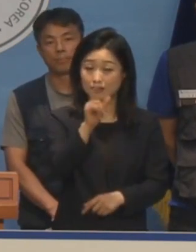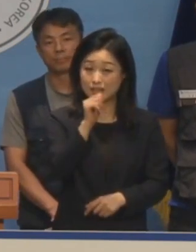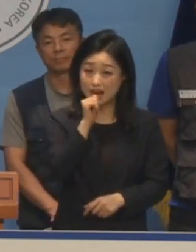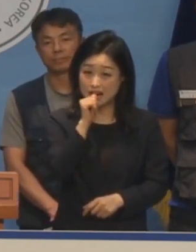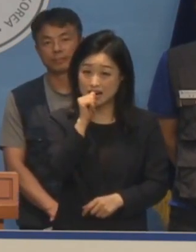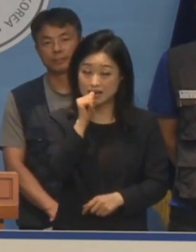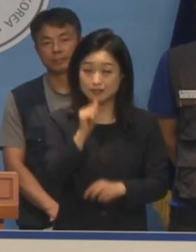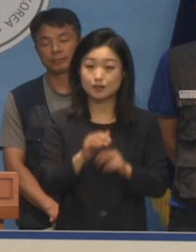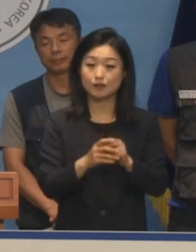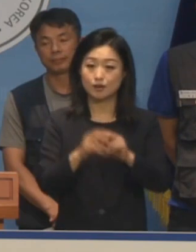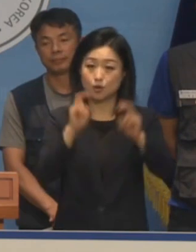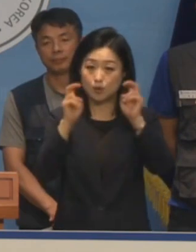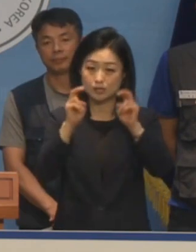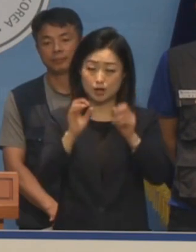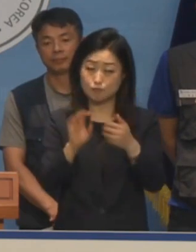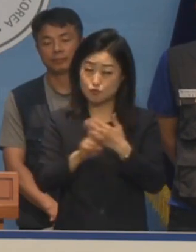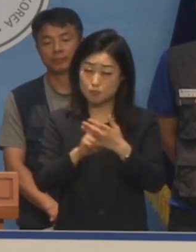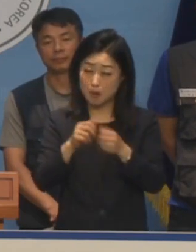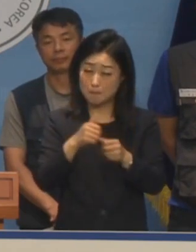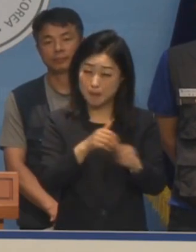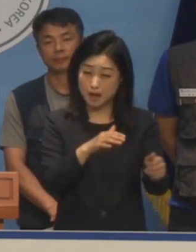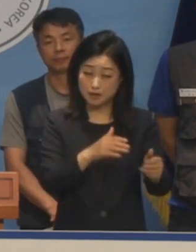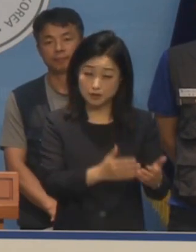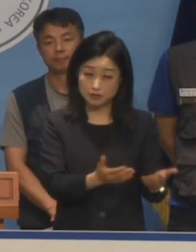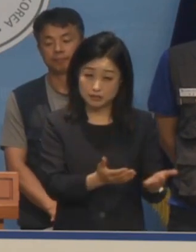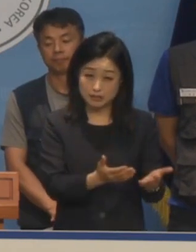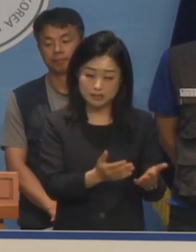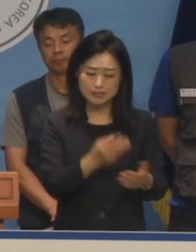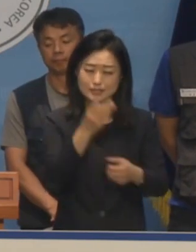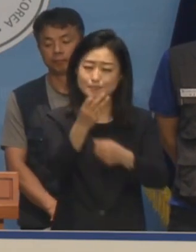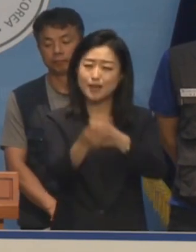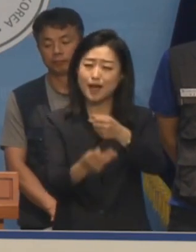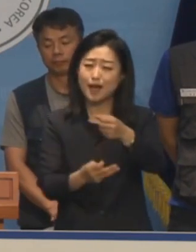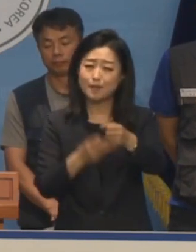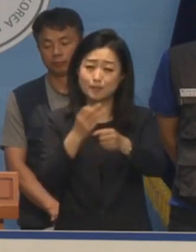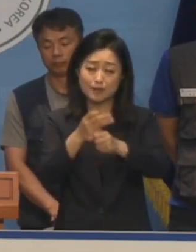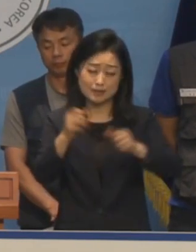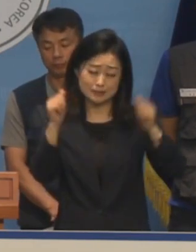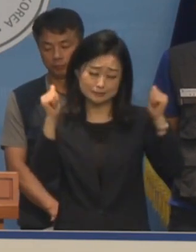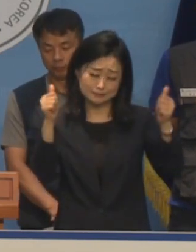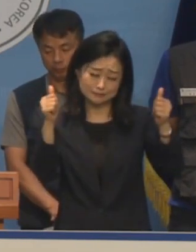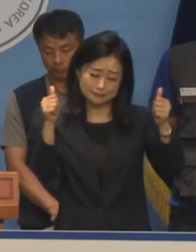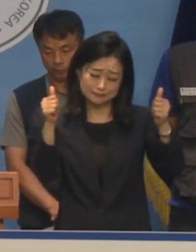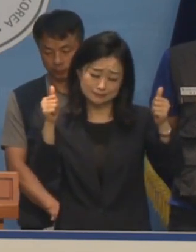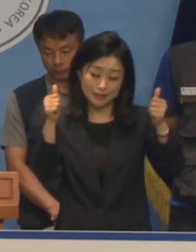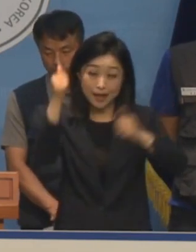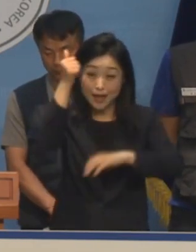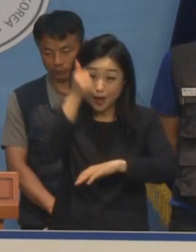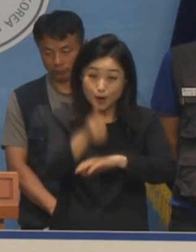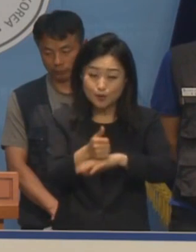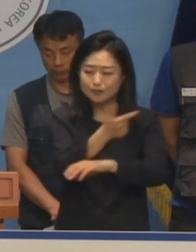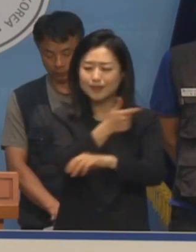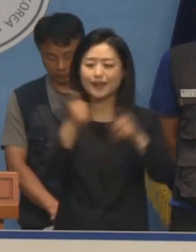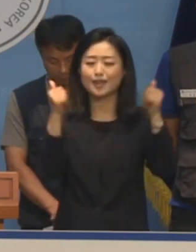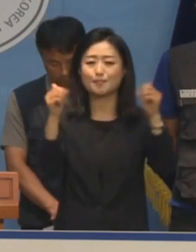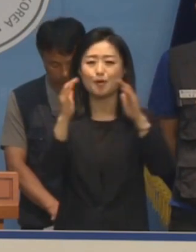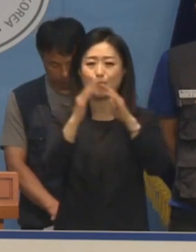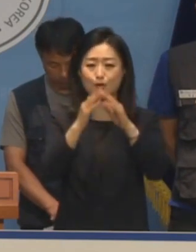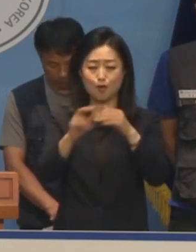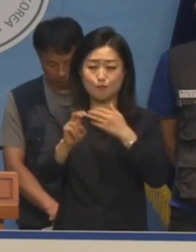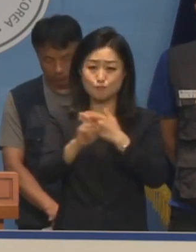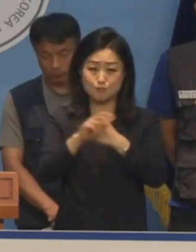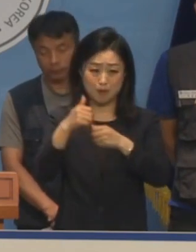노동자들의 불법 파견 소송이 13년 간의 법정 투정 끝 때 대법원으로부터 불법